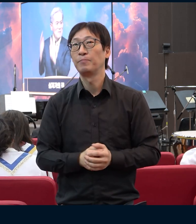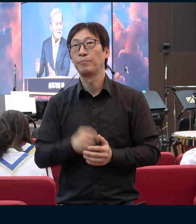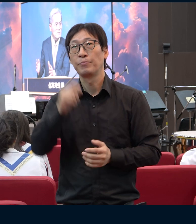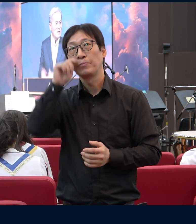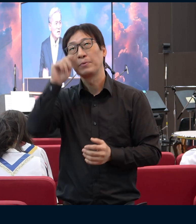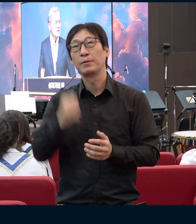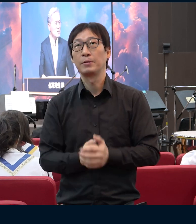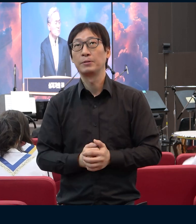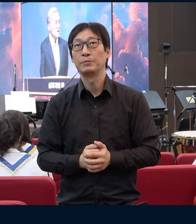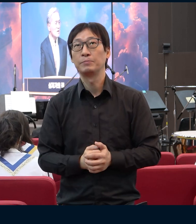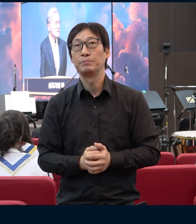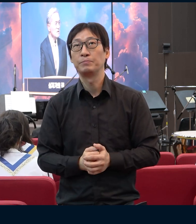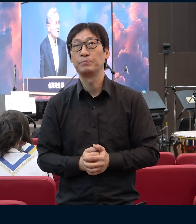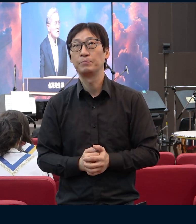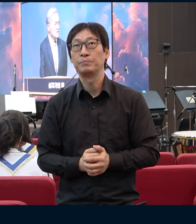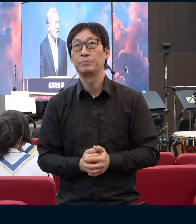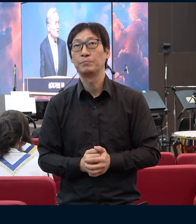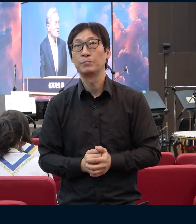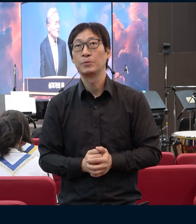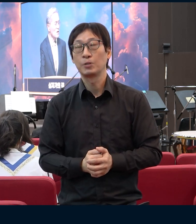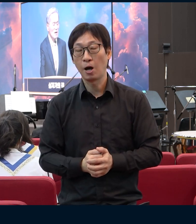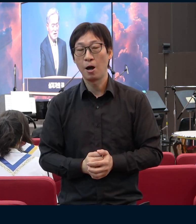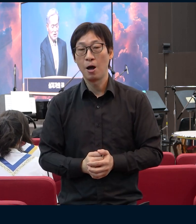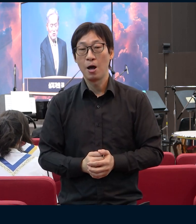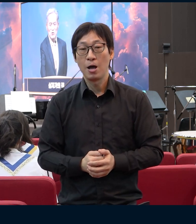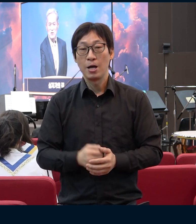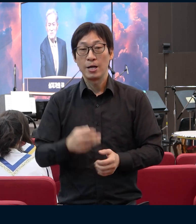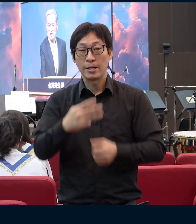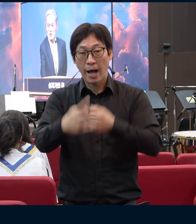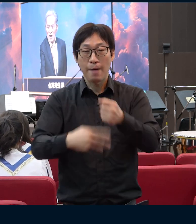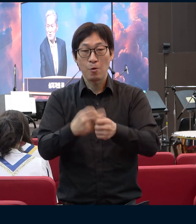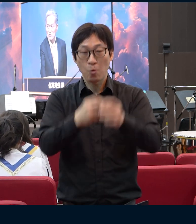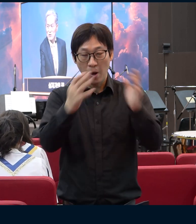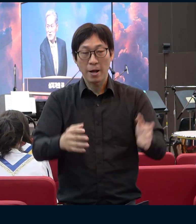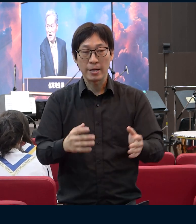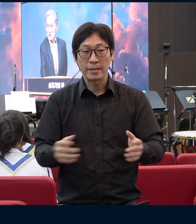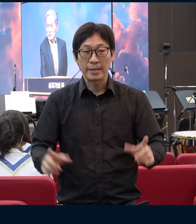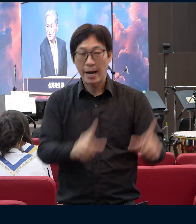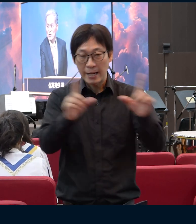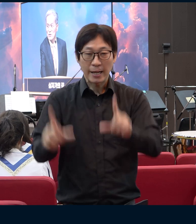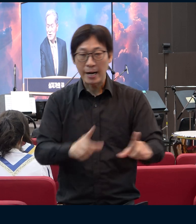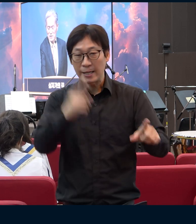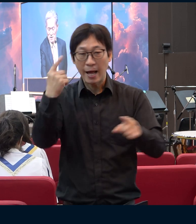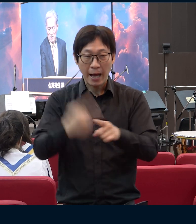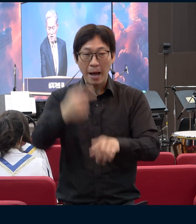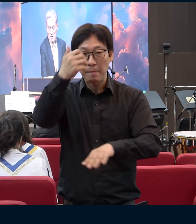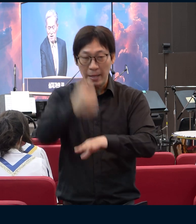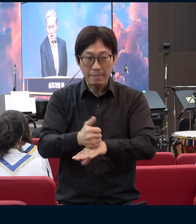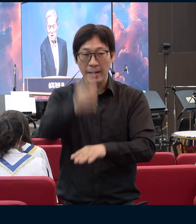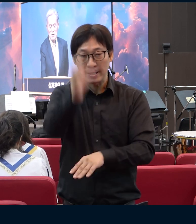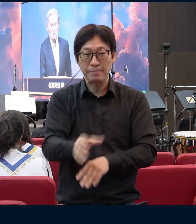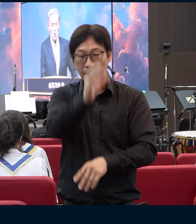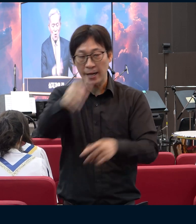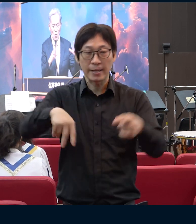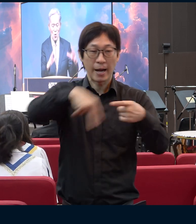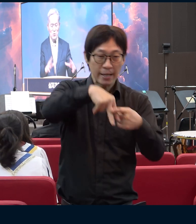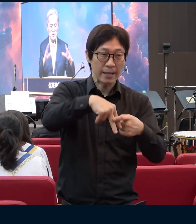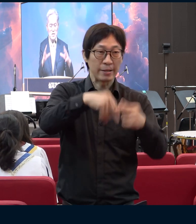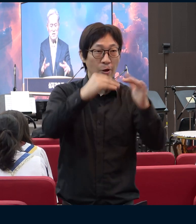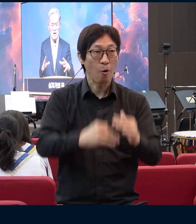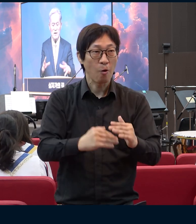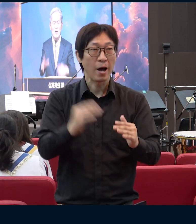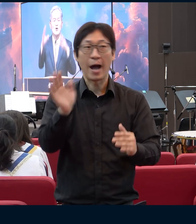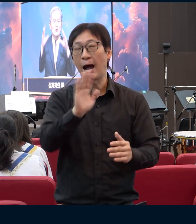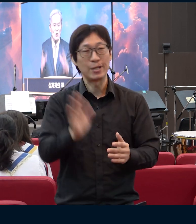시간적으로 마지막에 십자가 사건이 있었다, 그런 것을 의미하는 게 아니고요. 그게 아니고요. 그